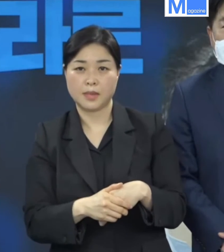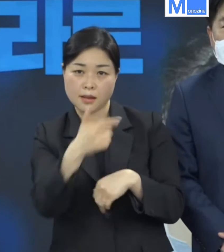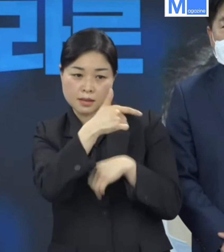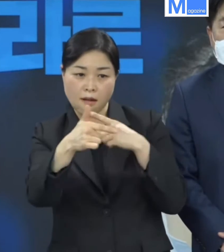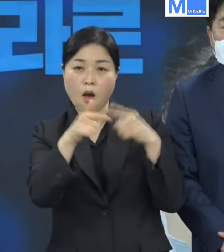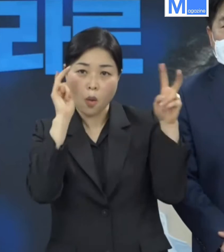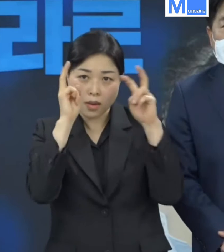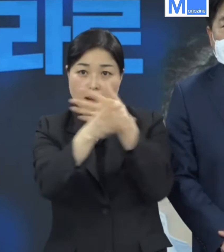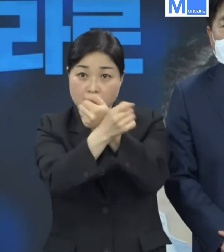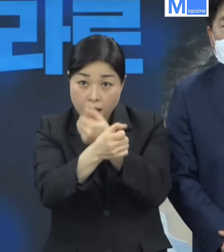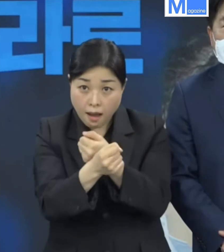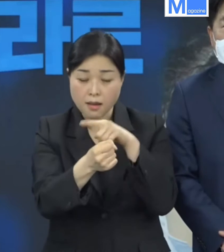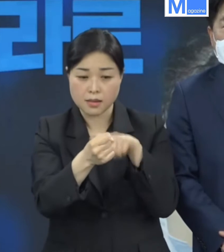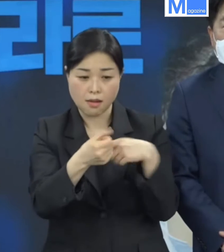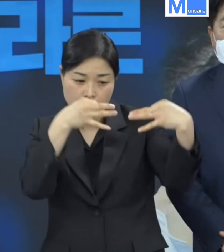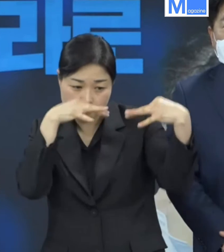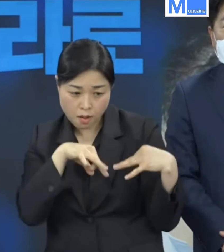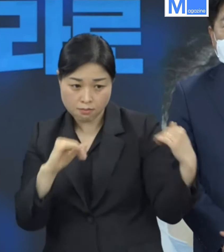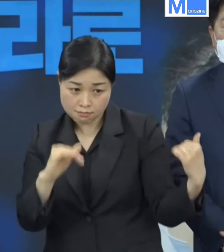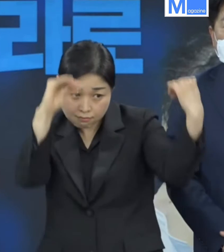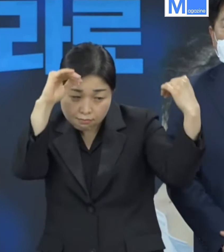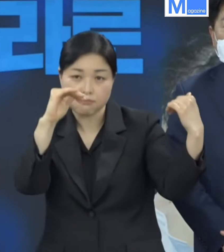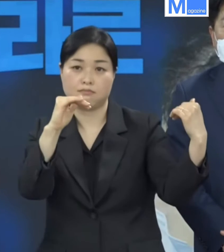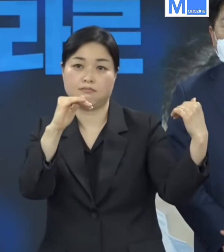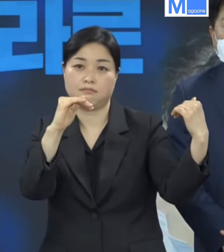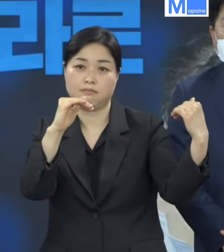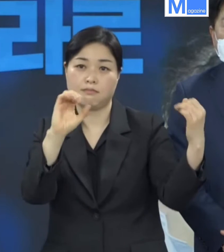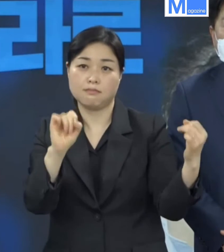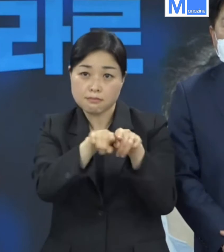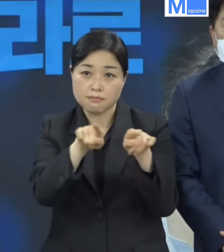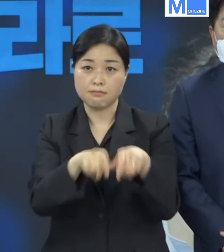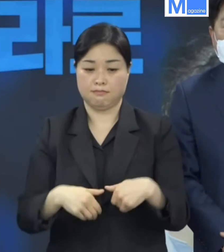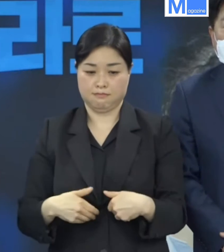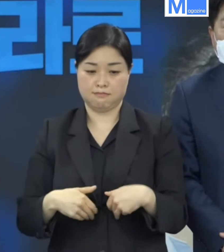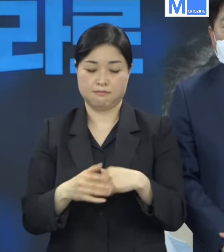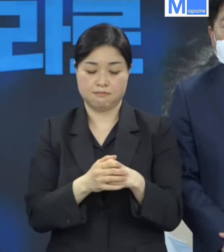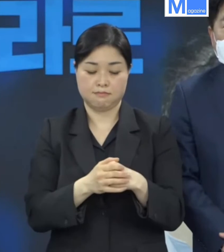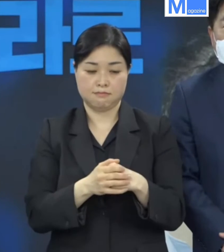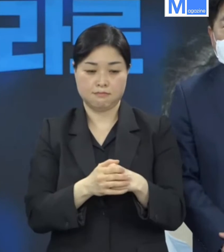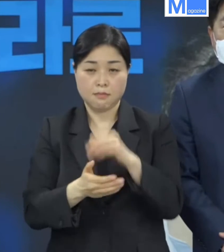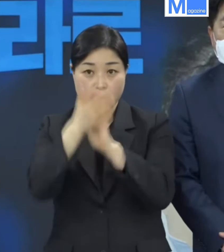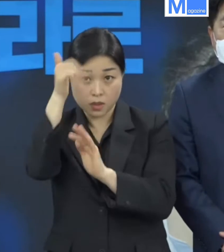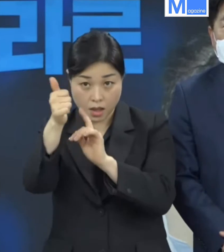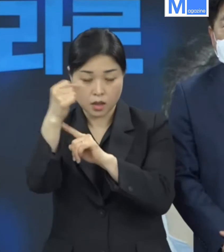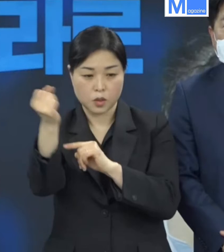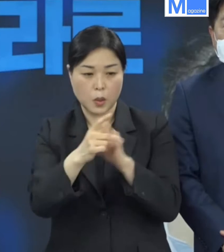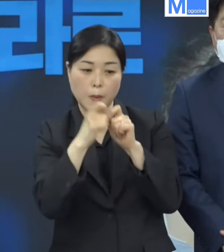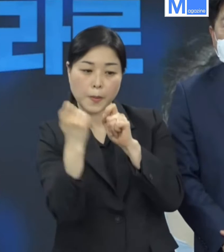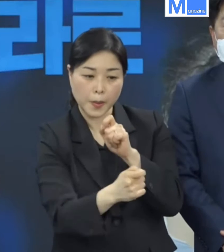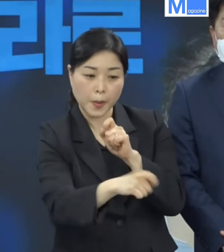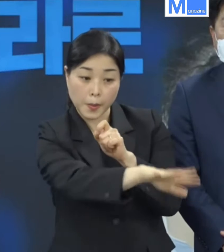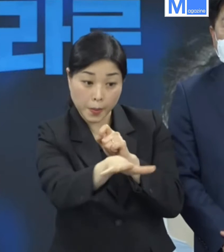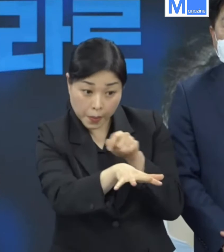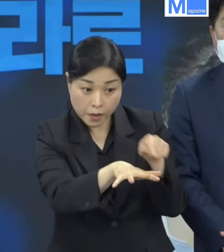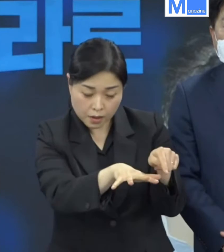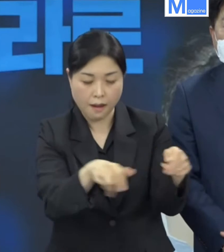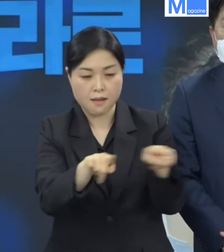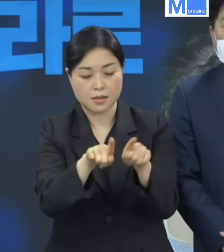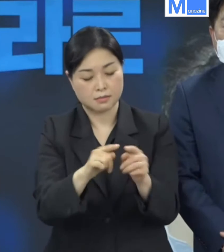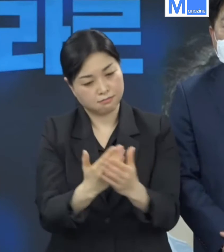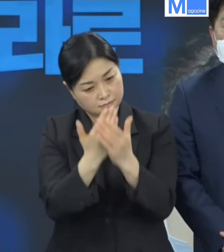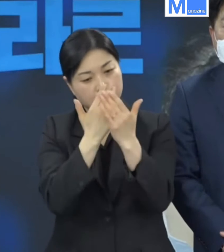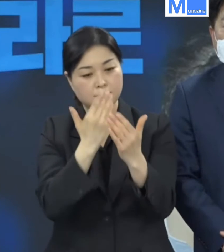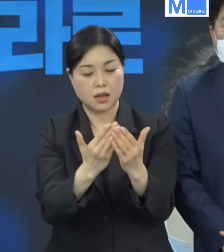이익을 나누고 함께 성장해야 합니다. 가맹본부와 대리점 본사도 함께 성장하는 상생체계도 만들어야